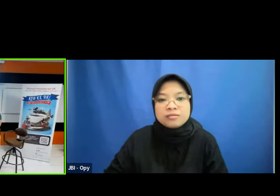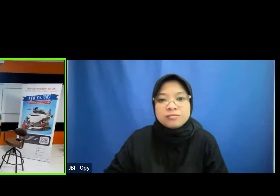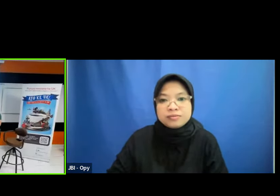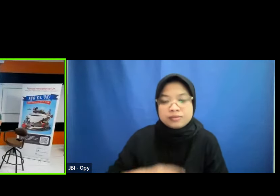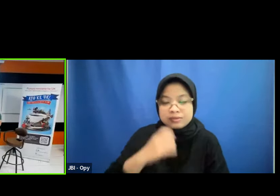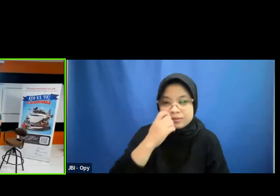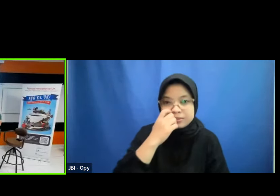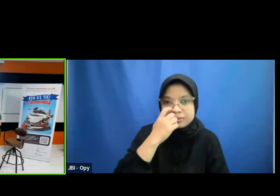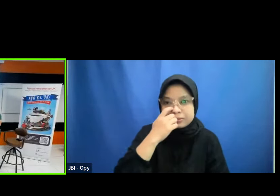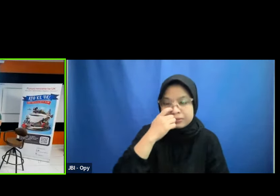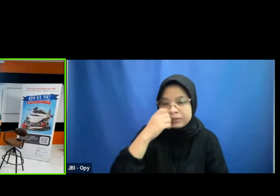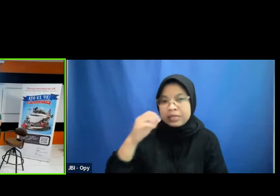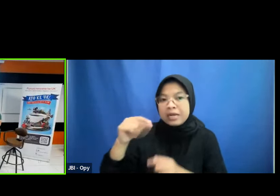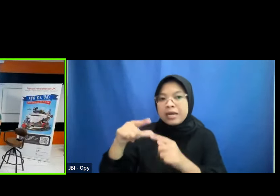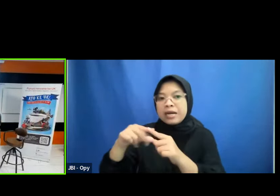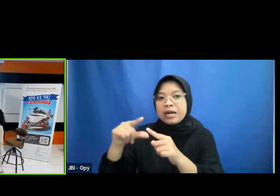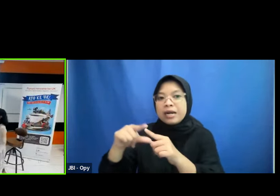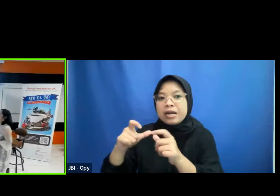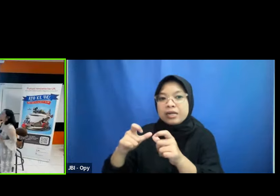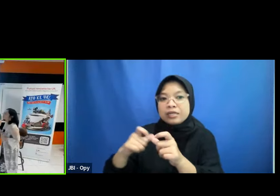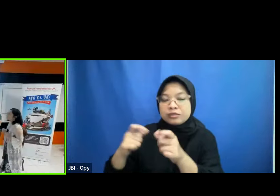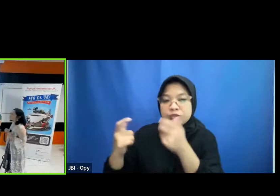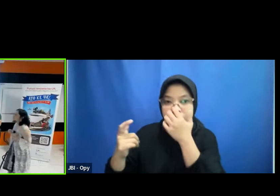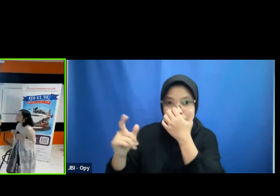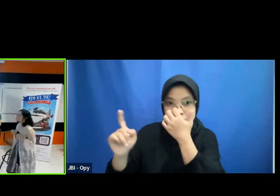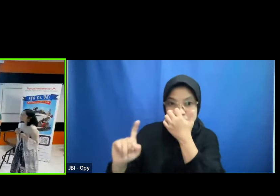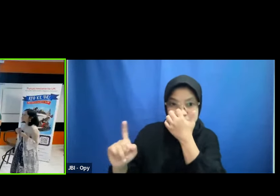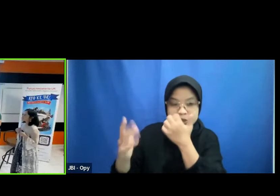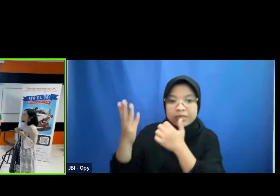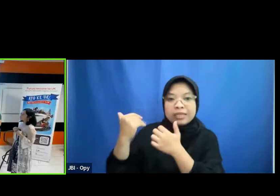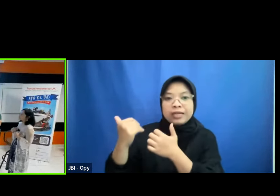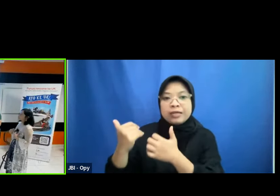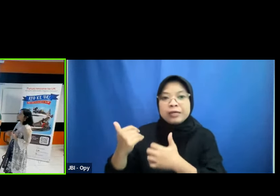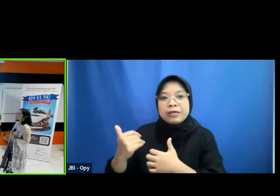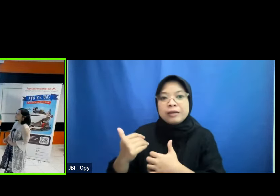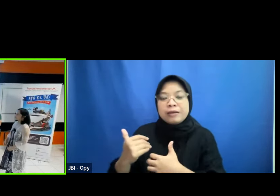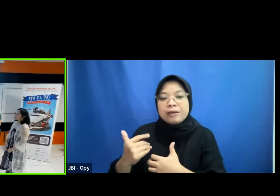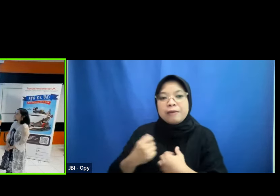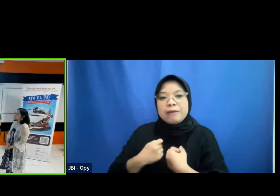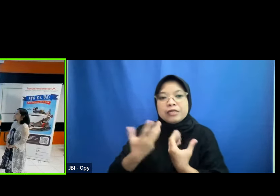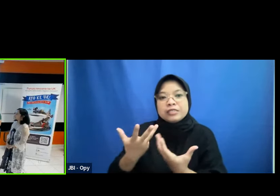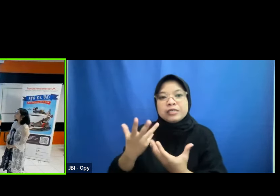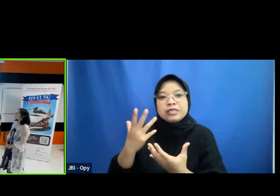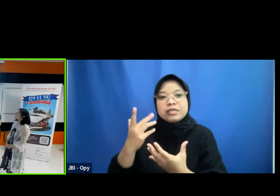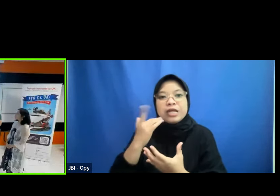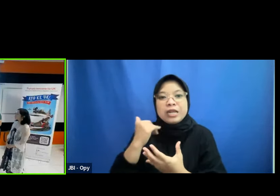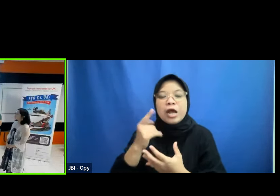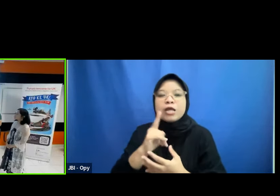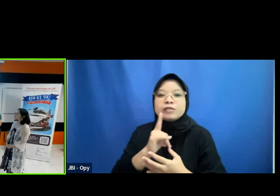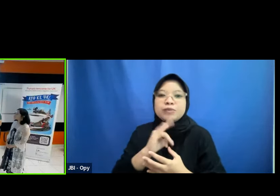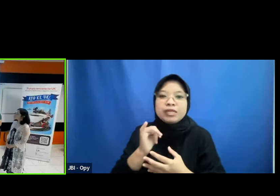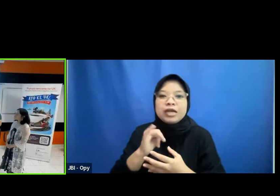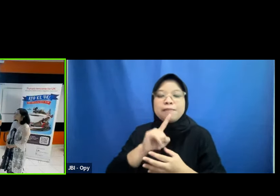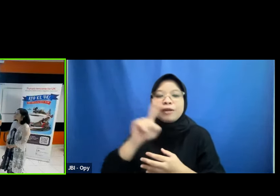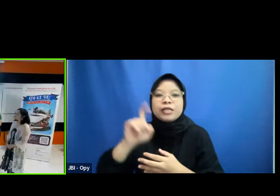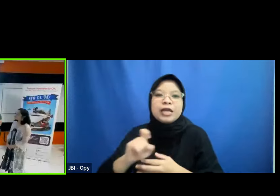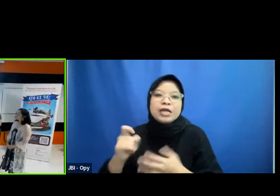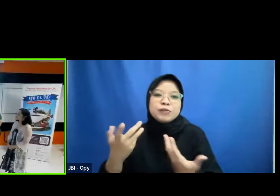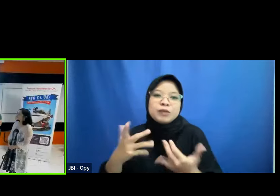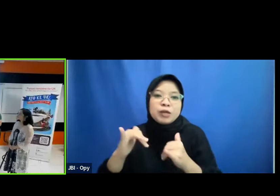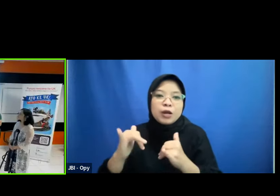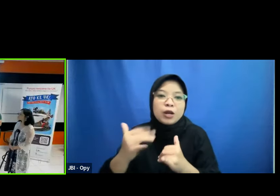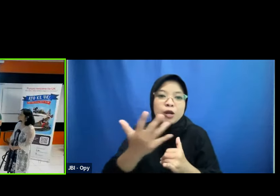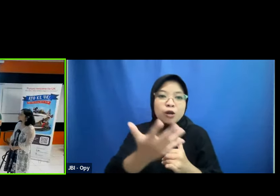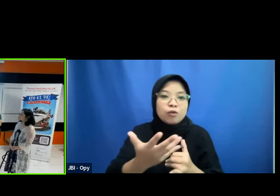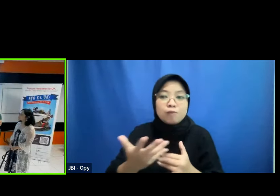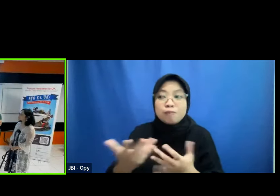mungkin kararas dulu ya untuk yang tadi yang apa first impression itu pasti akan ada ya kayak ice breaking question sih sebenarnya sih kayak Can you tell